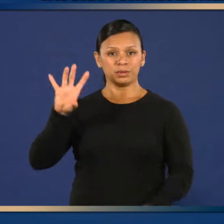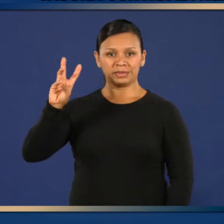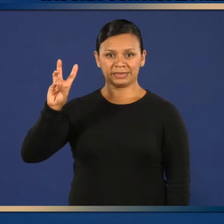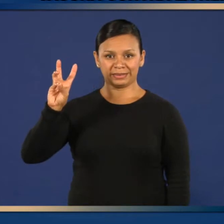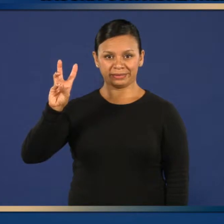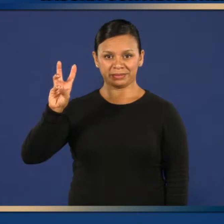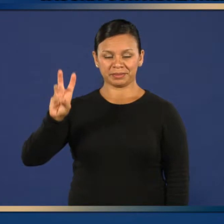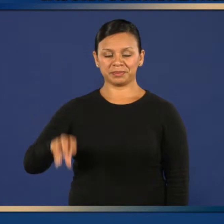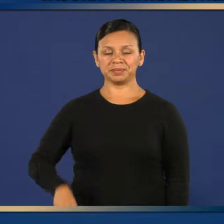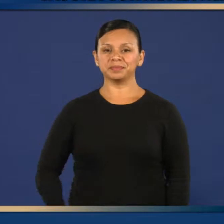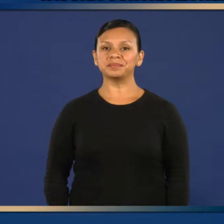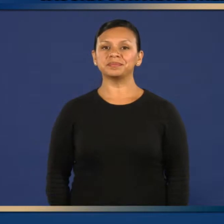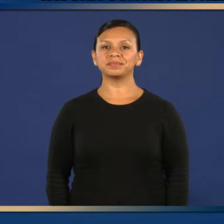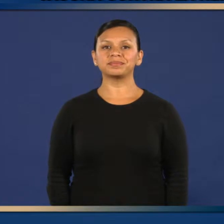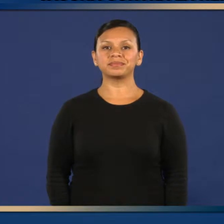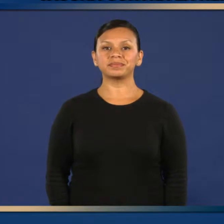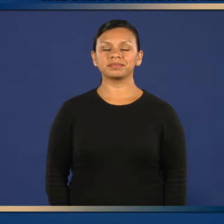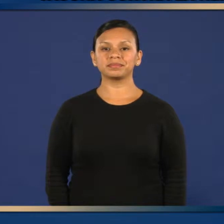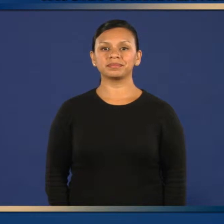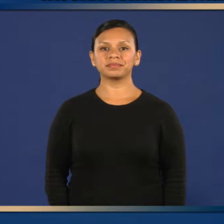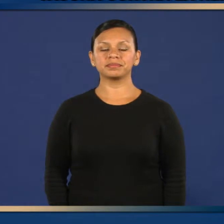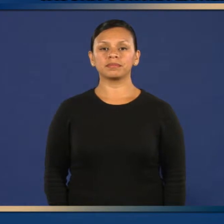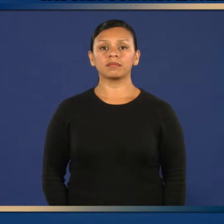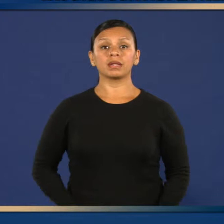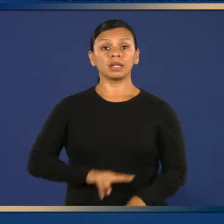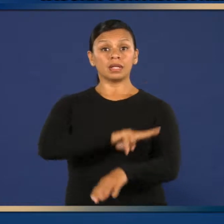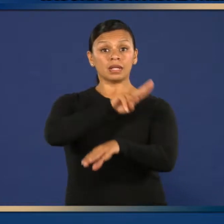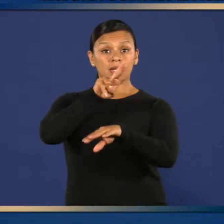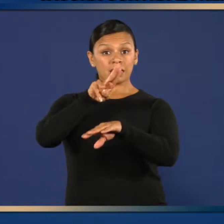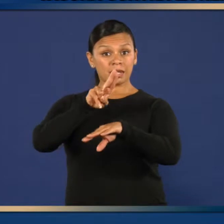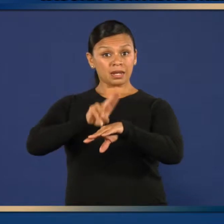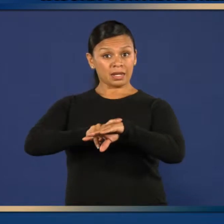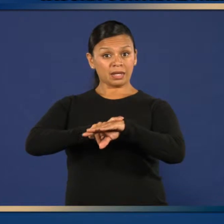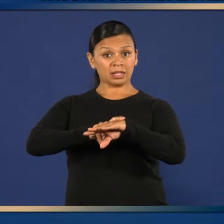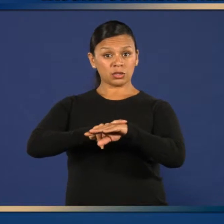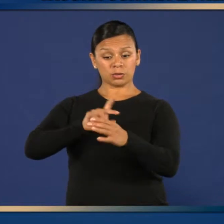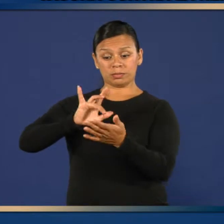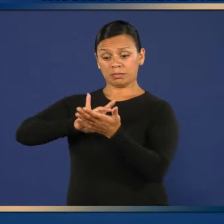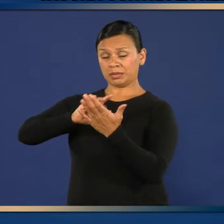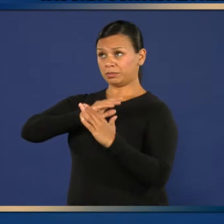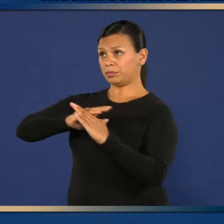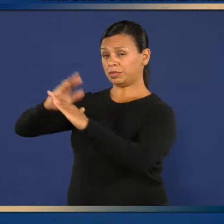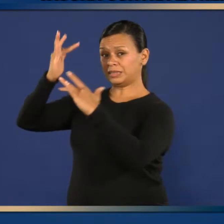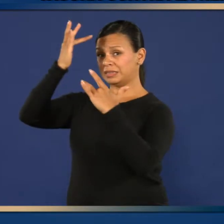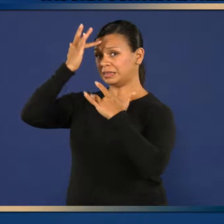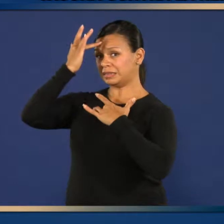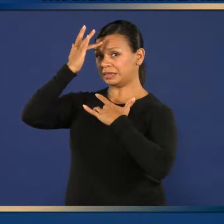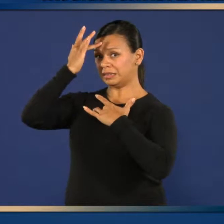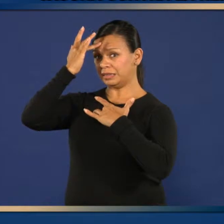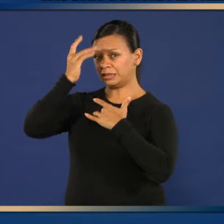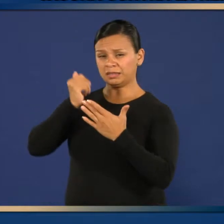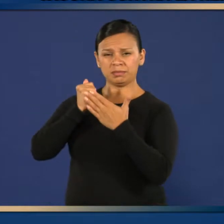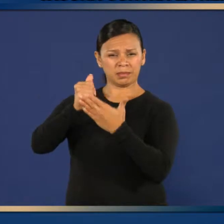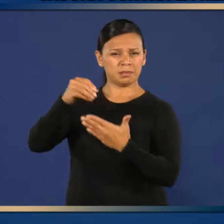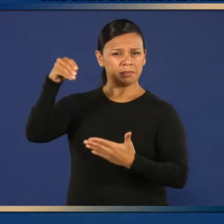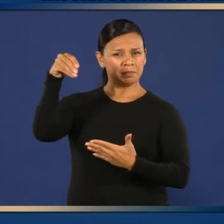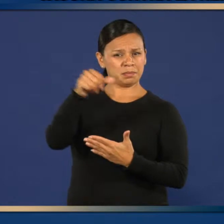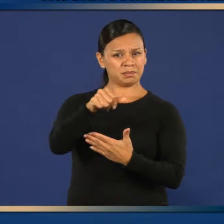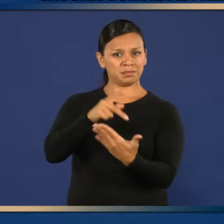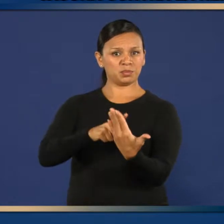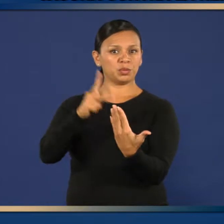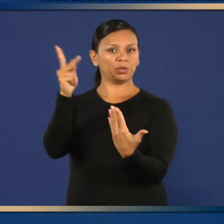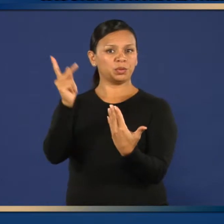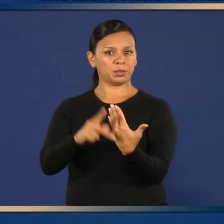número 6 programa nacional de compensación por lesiones causadas por las